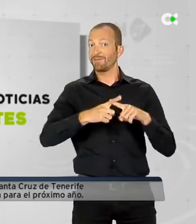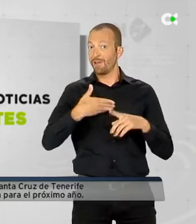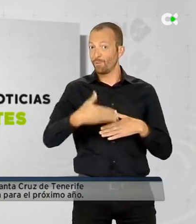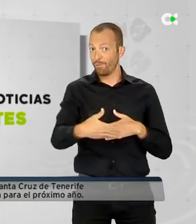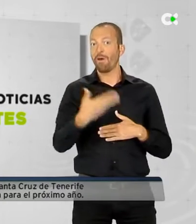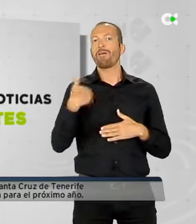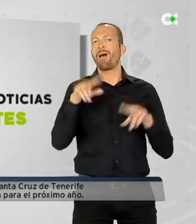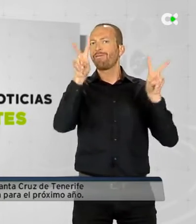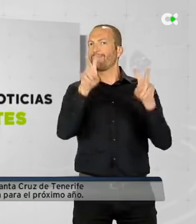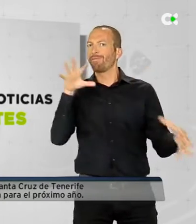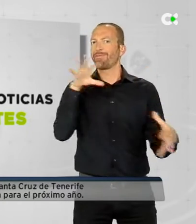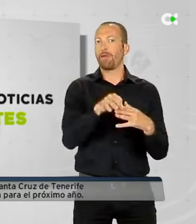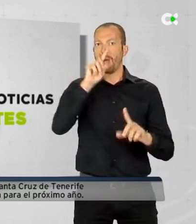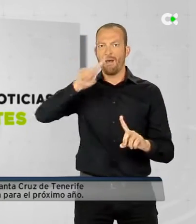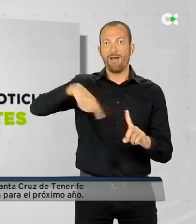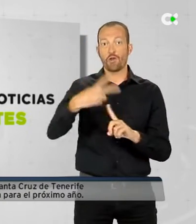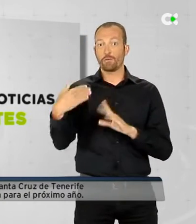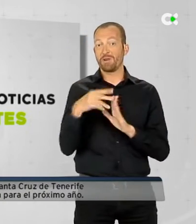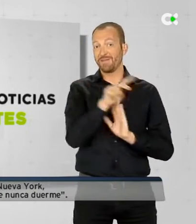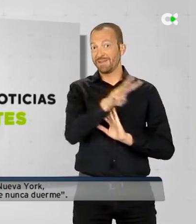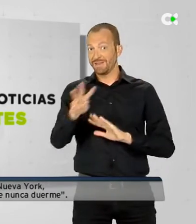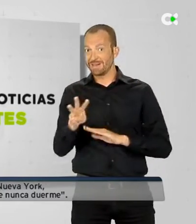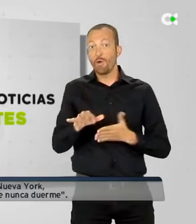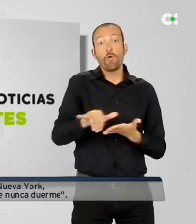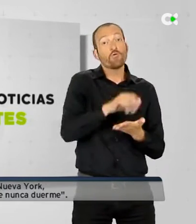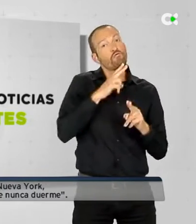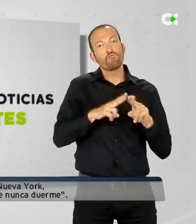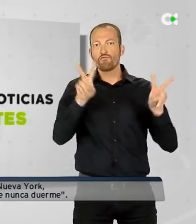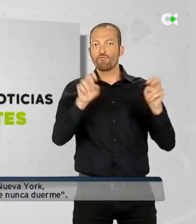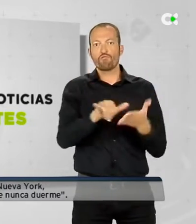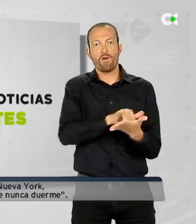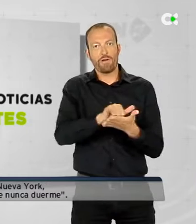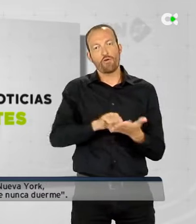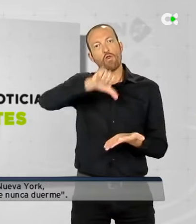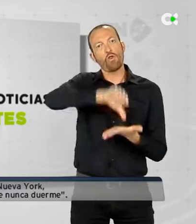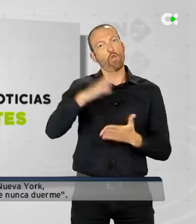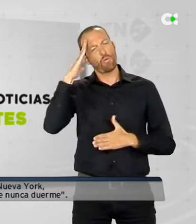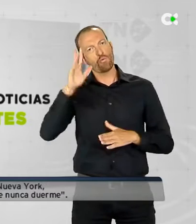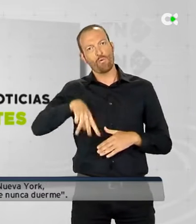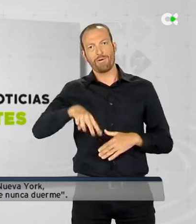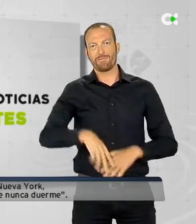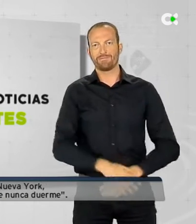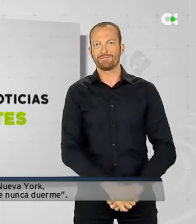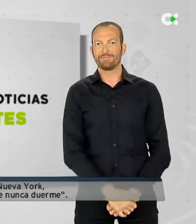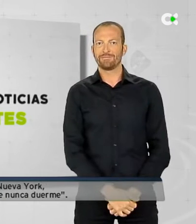Tenerife ya tiene temática para el próximo año. Será Nueva York, la ciudad que nunca duerme.